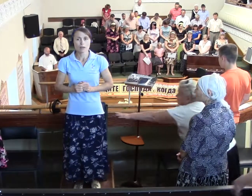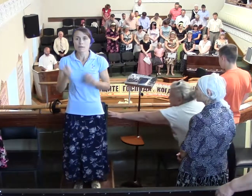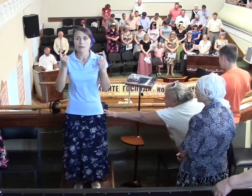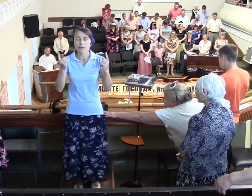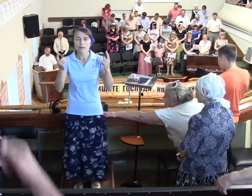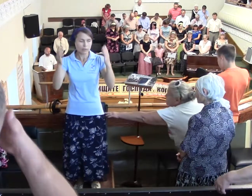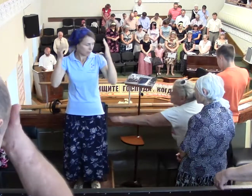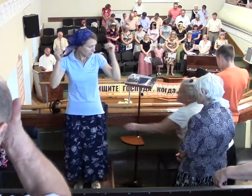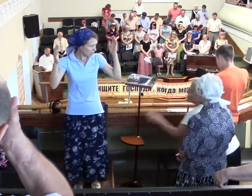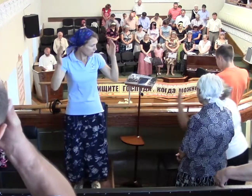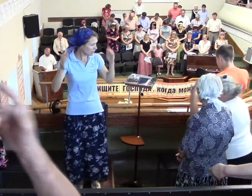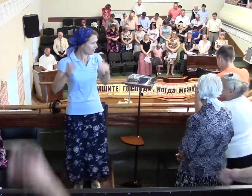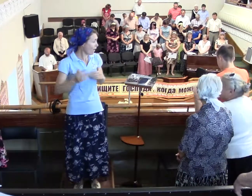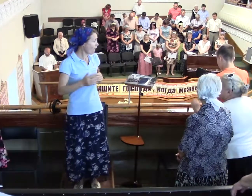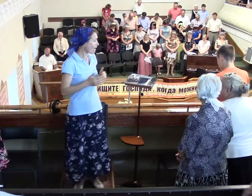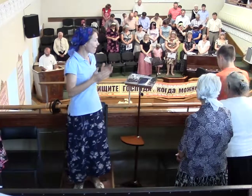Великий славный Господь и Бог, мы